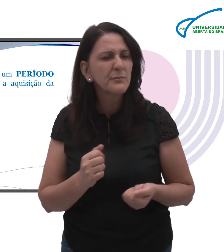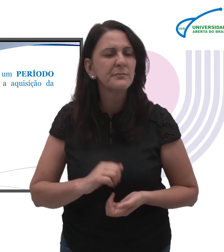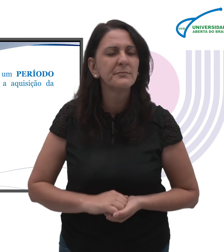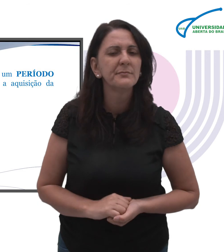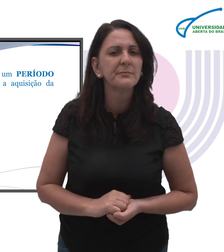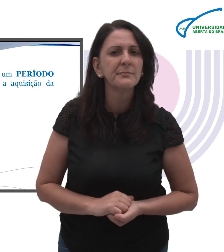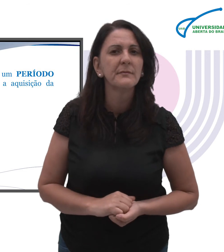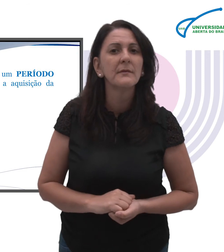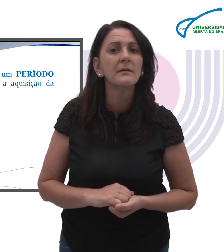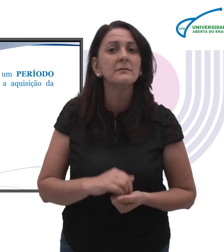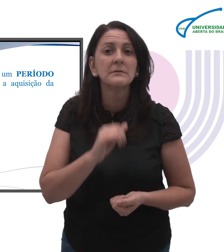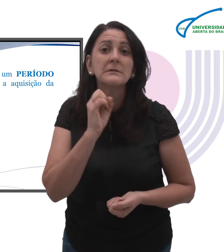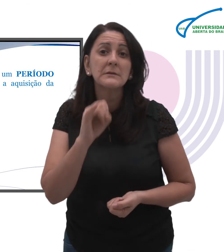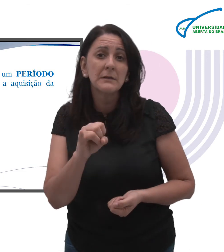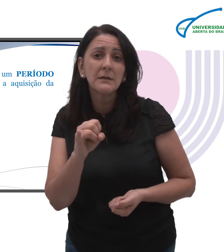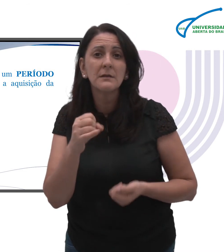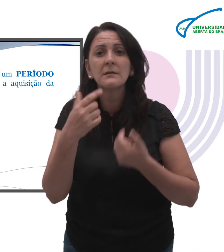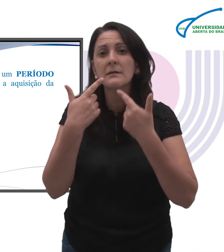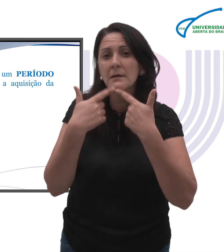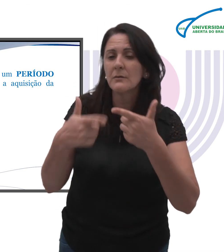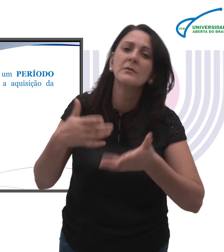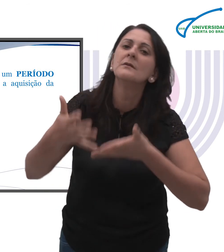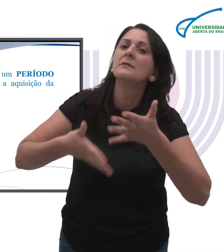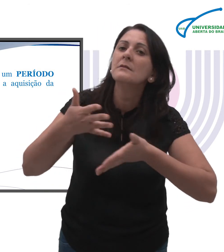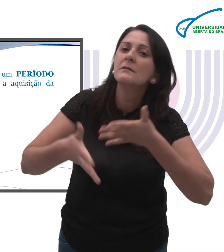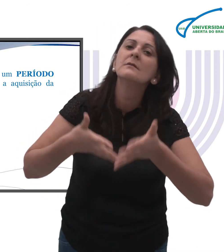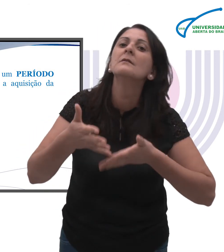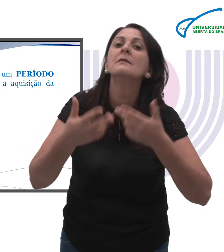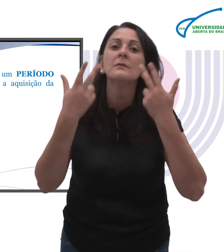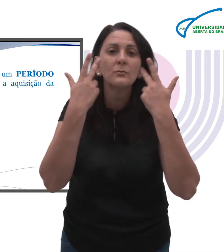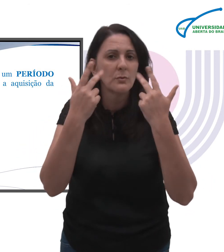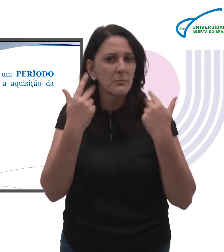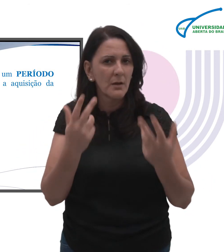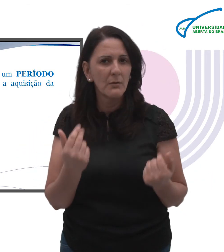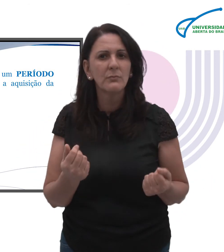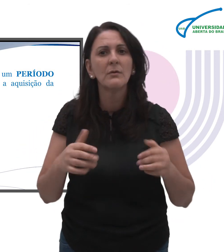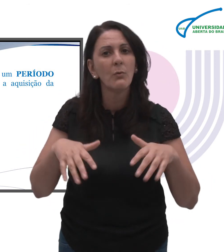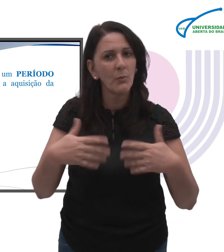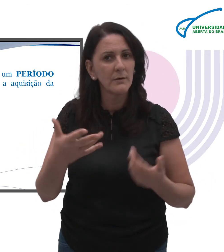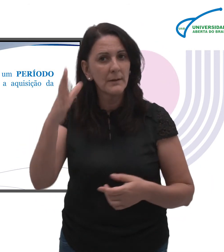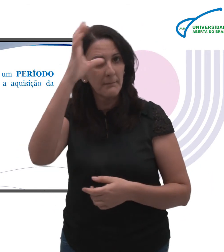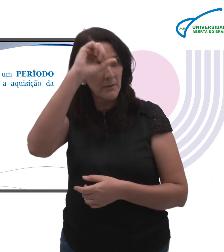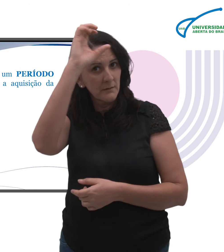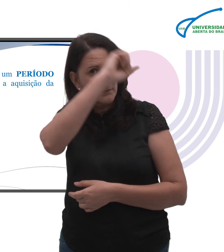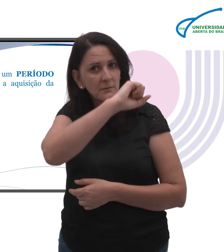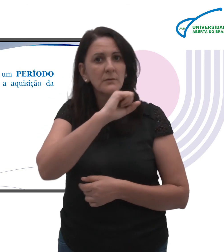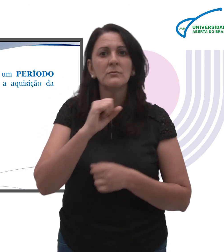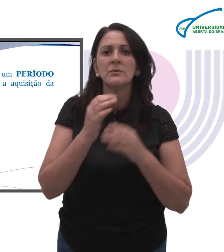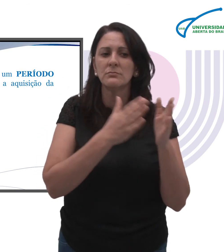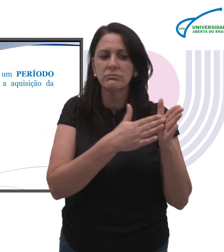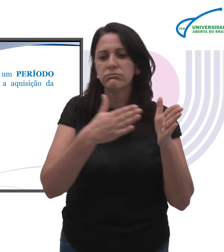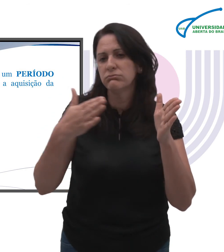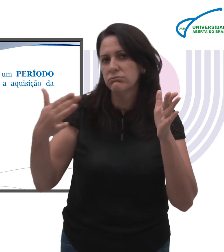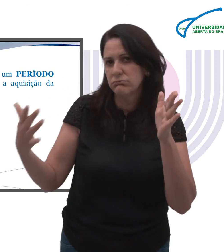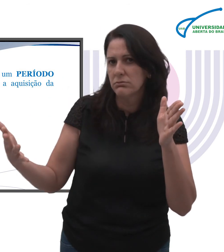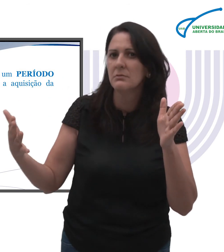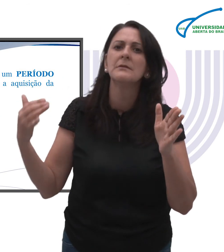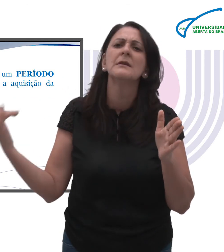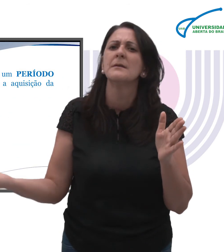de sinais são línguas naturais. Se as línguas de sinais são línguas naturais, então o